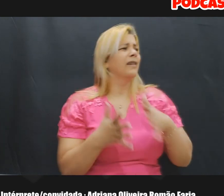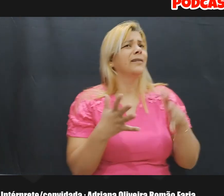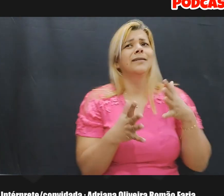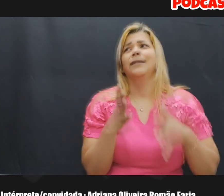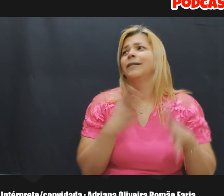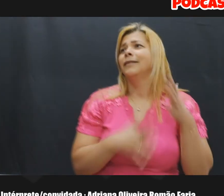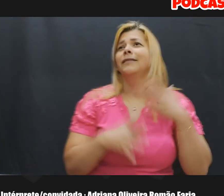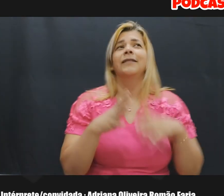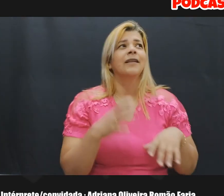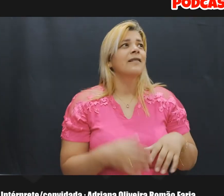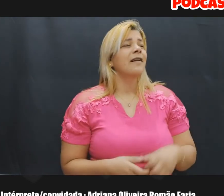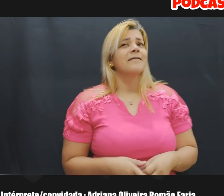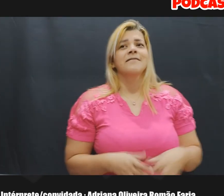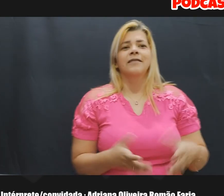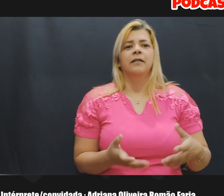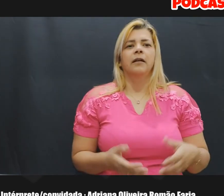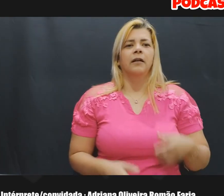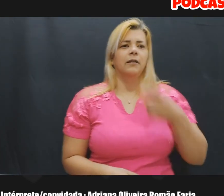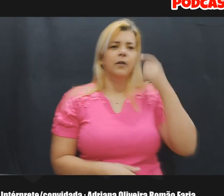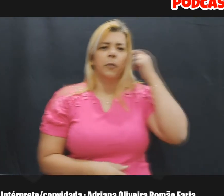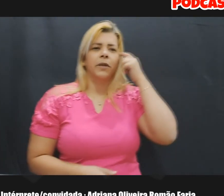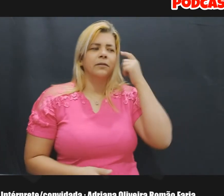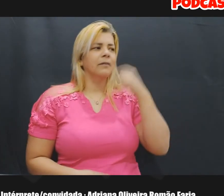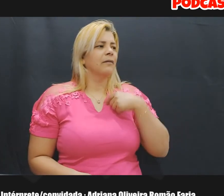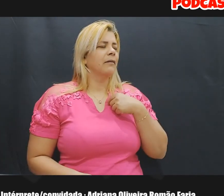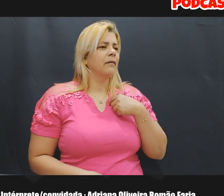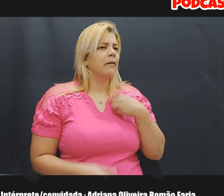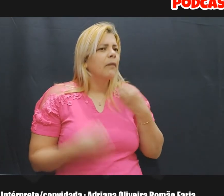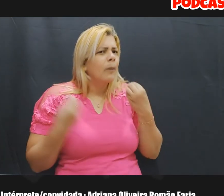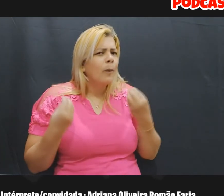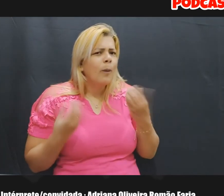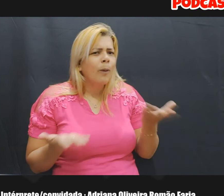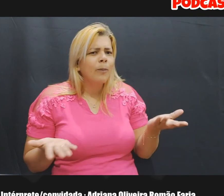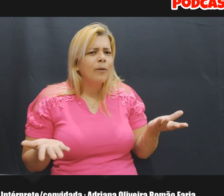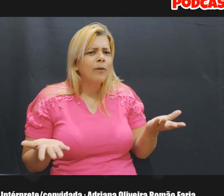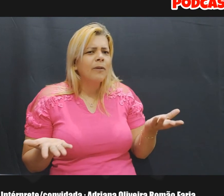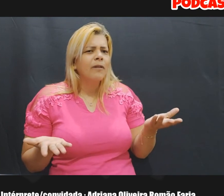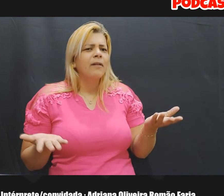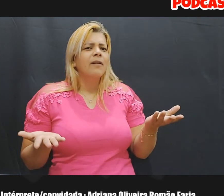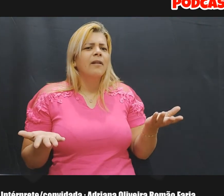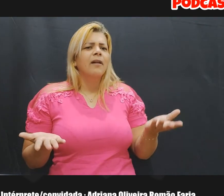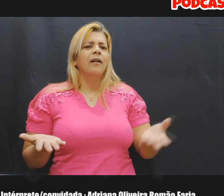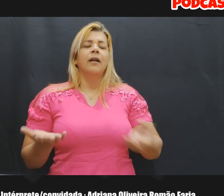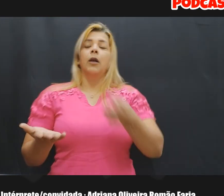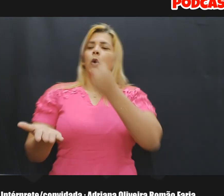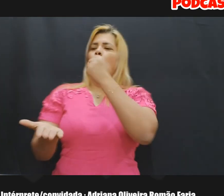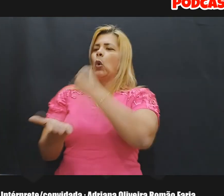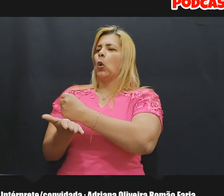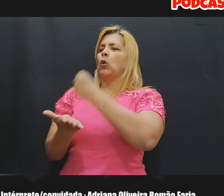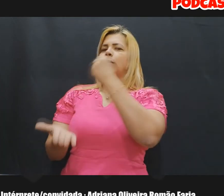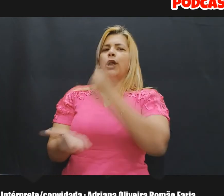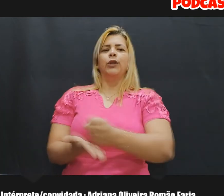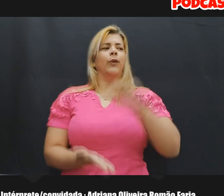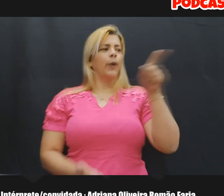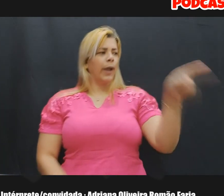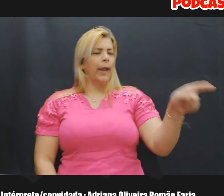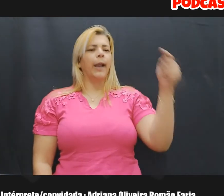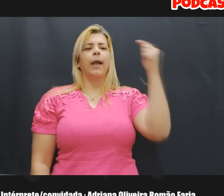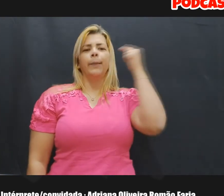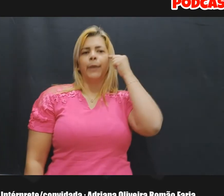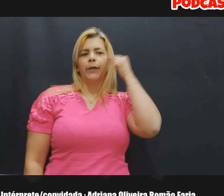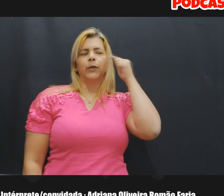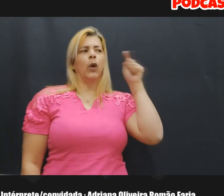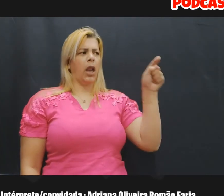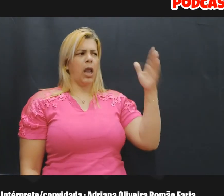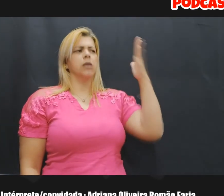pode, né? Aí é o erro, porque assim, lógico, contrataram essa pessoa achando que a pessoa